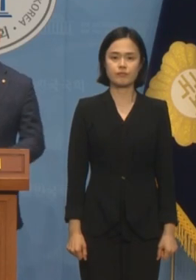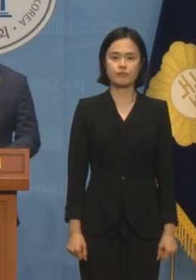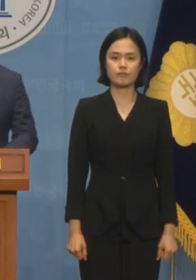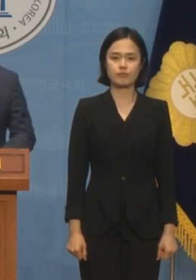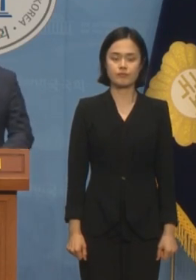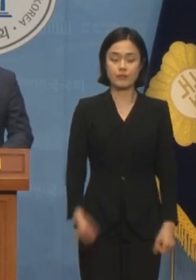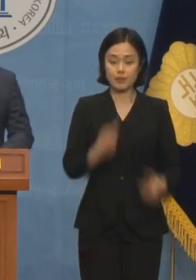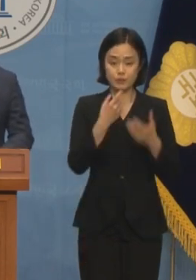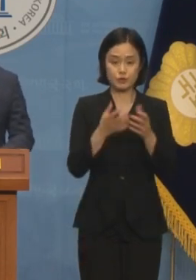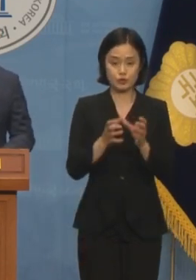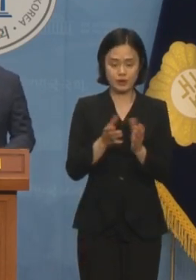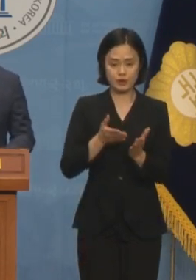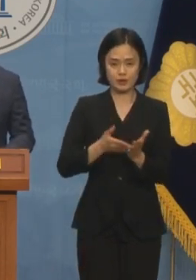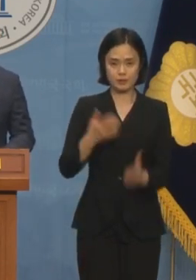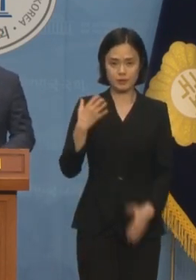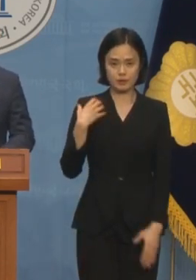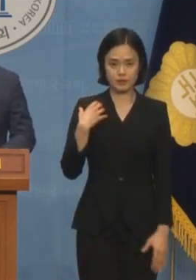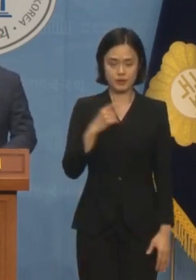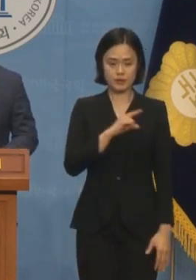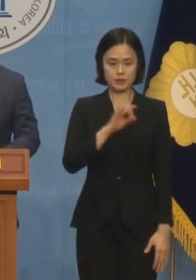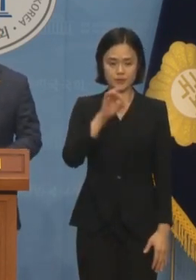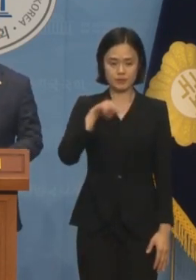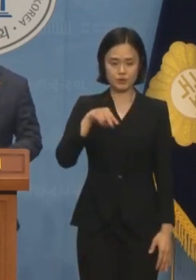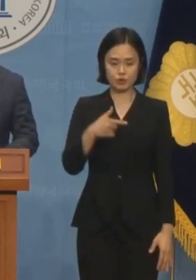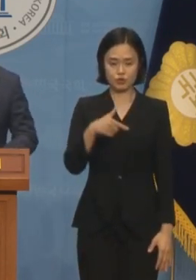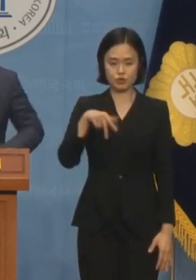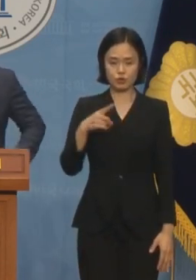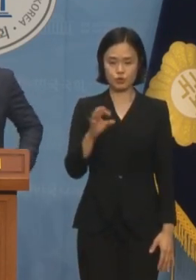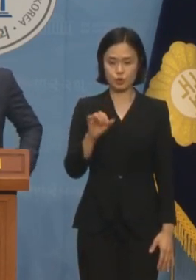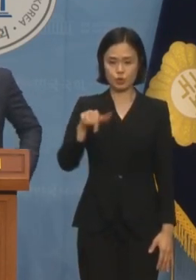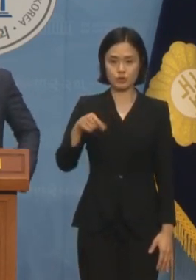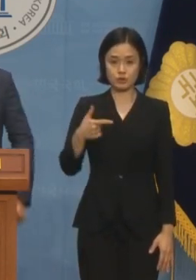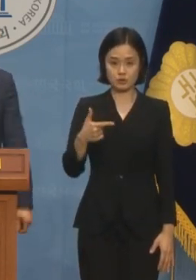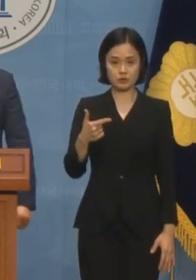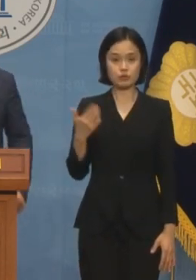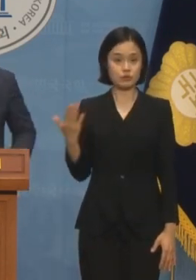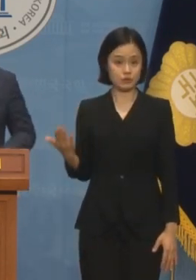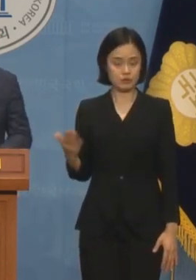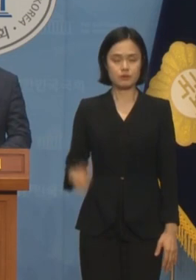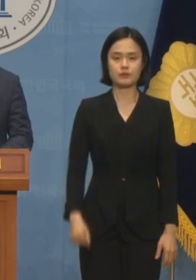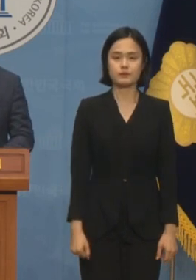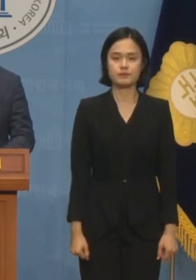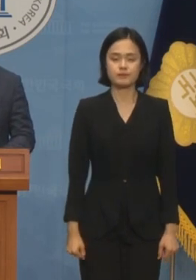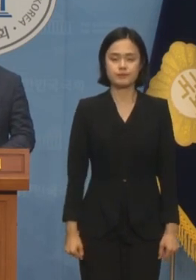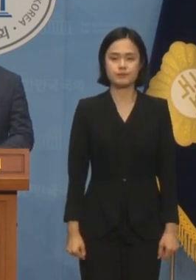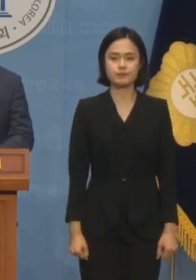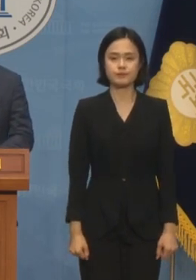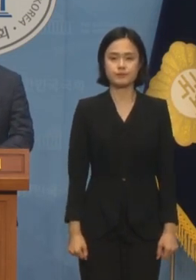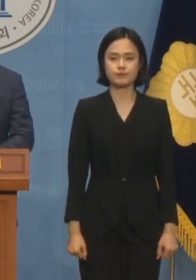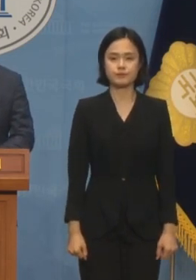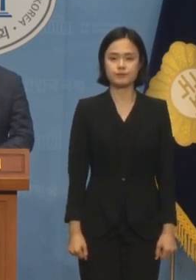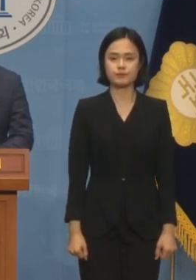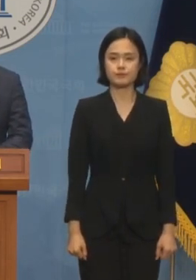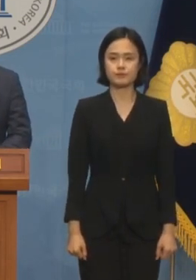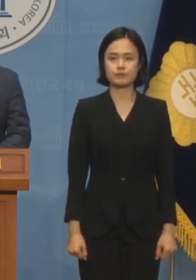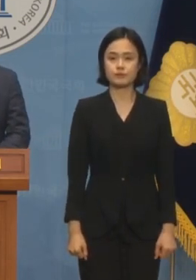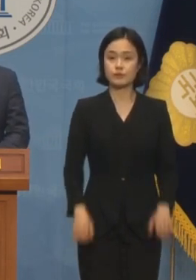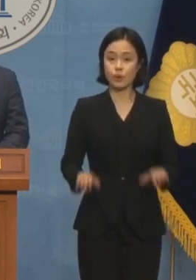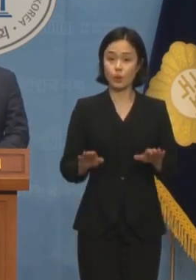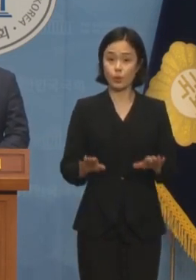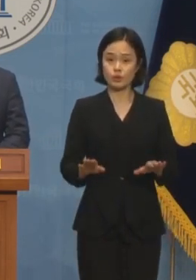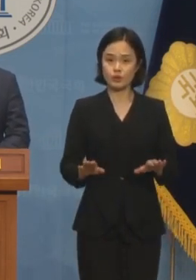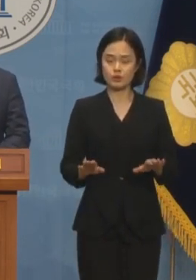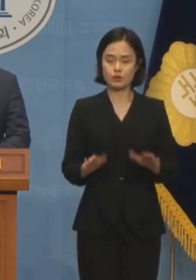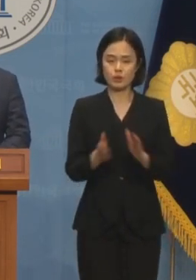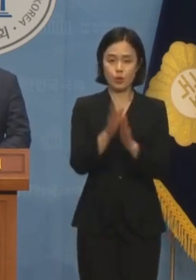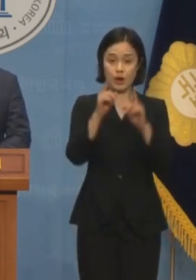예, 더불어민주당 원내대변인 윤종근입니다. 국회 원구성 협상과 관련된 브리핑 진행하도록 하겠습니다. 먼저 오늘 저